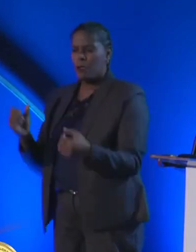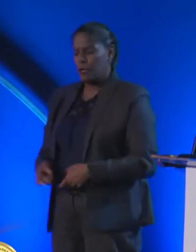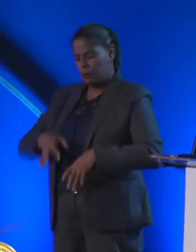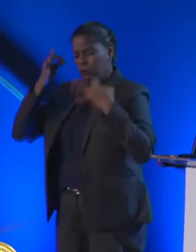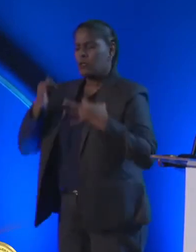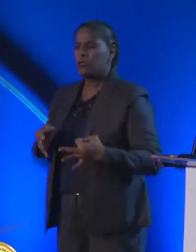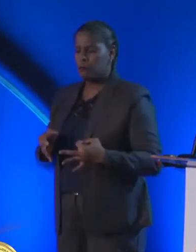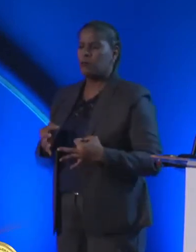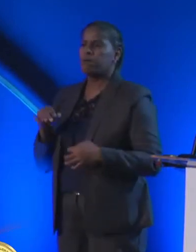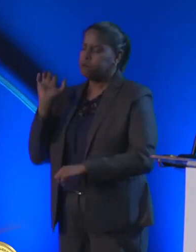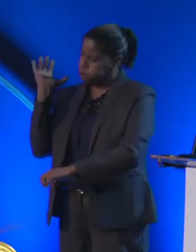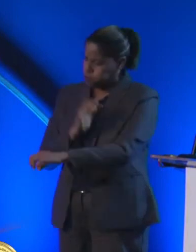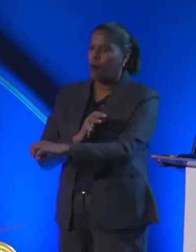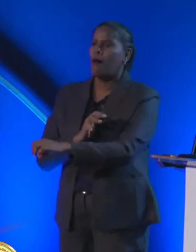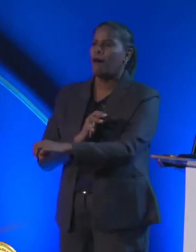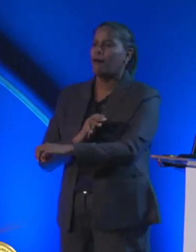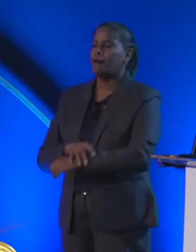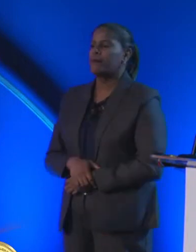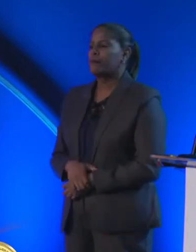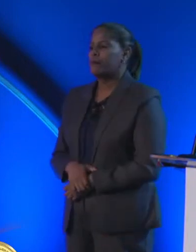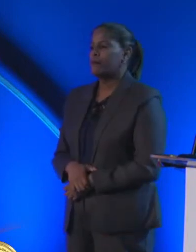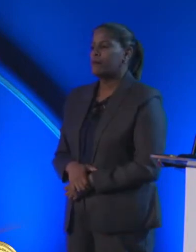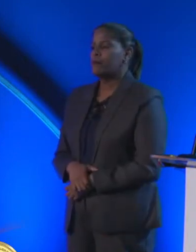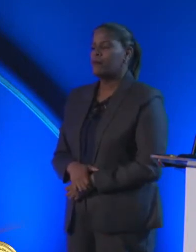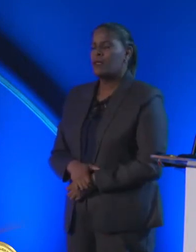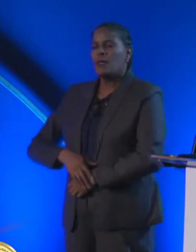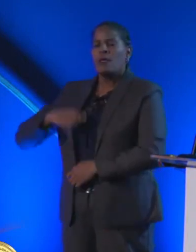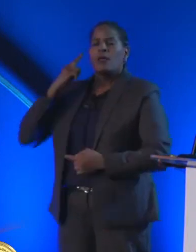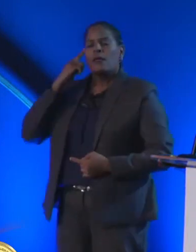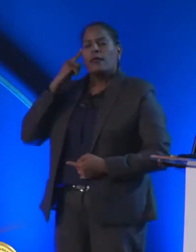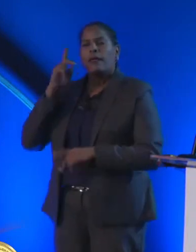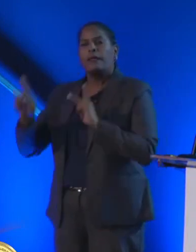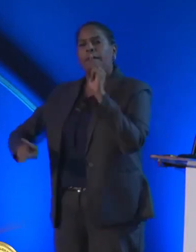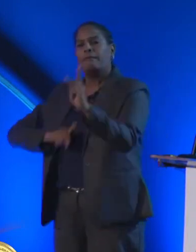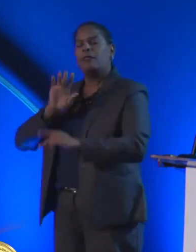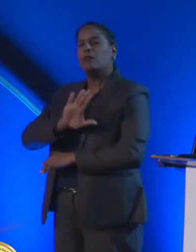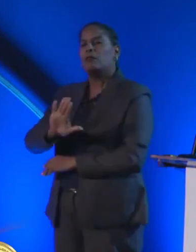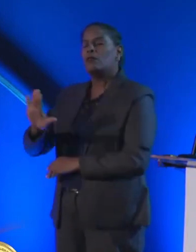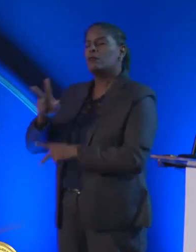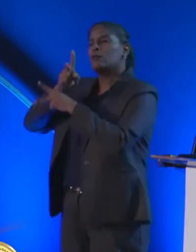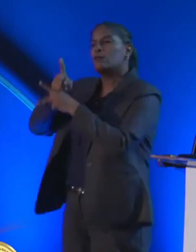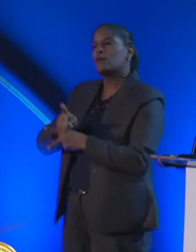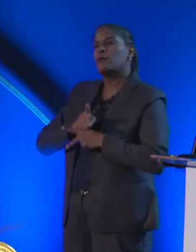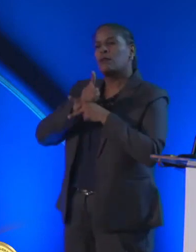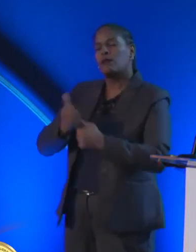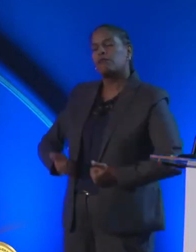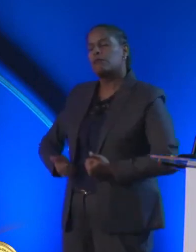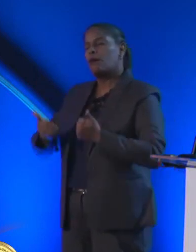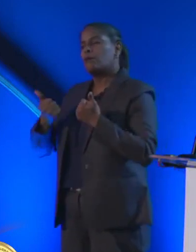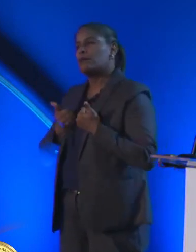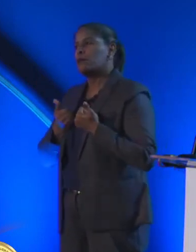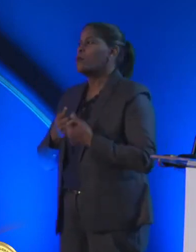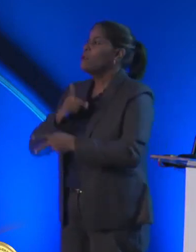y de toma de decisiones la conciencia de la humanidad el cuidado de la vida el